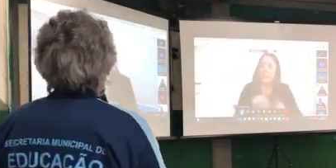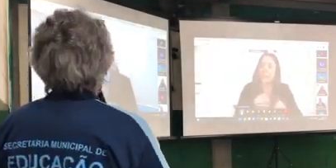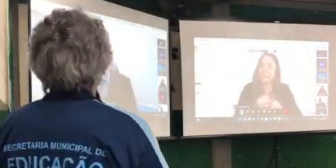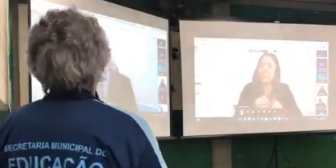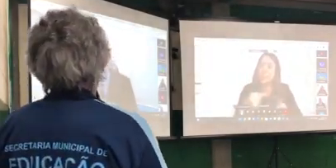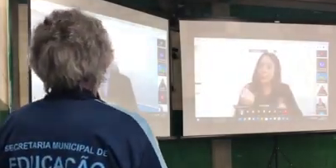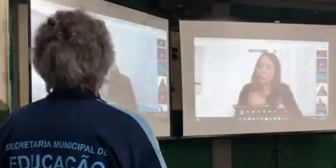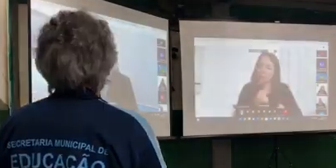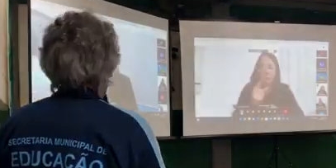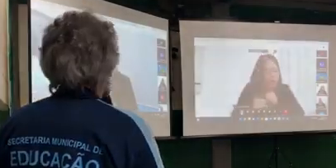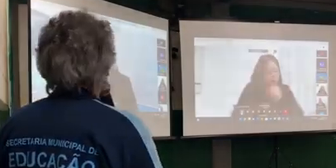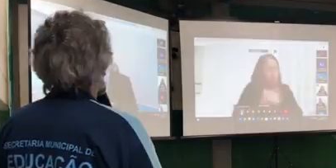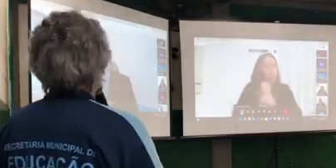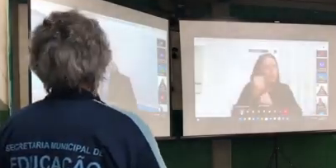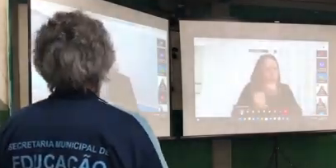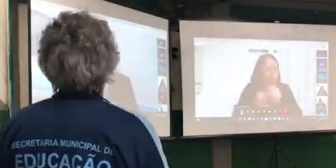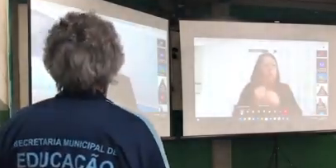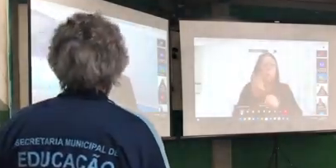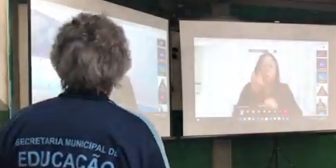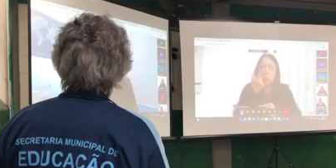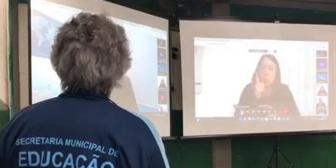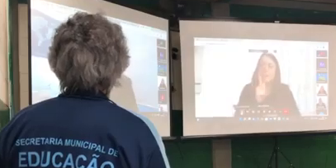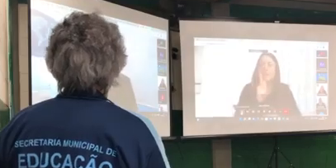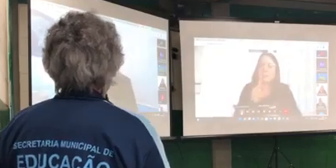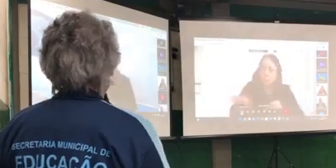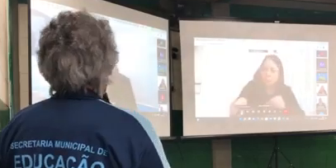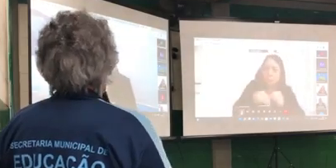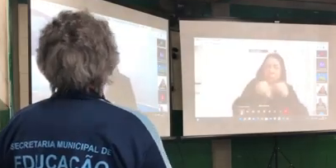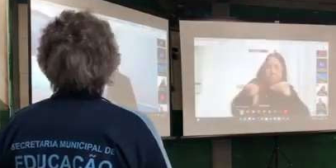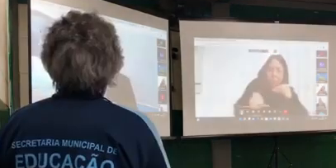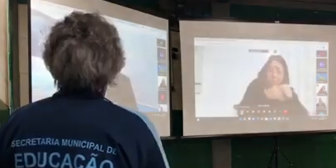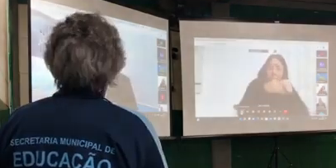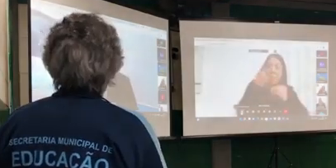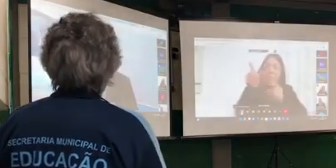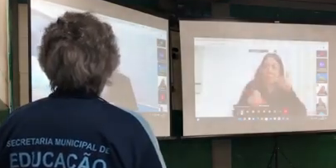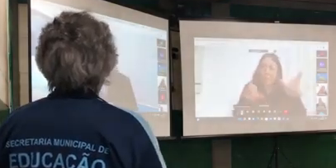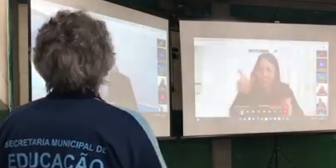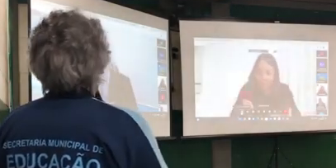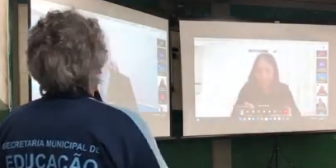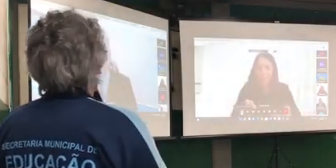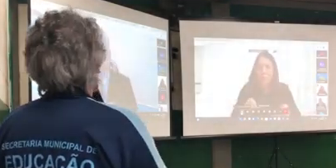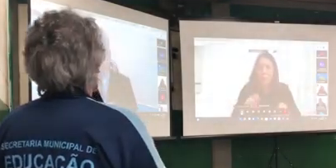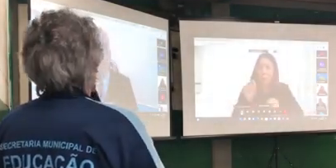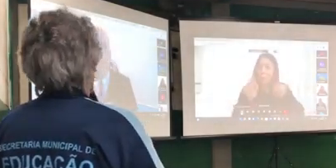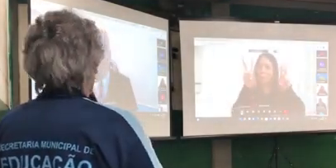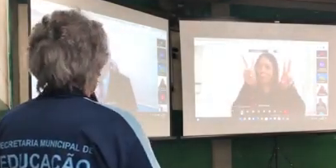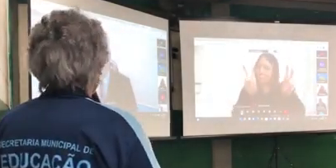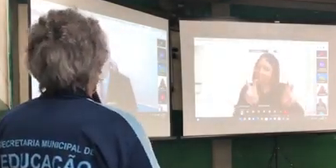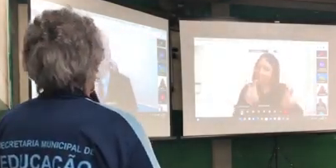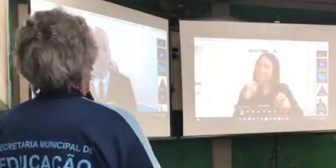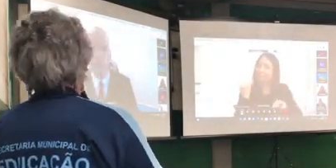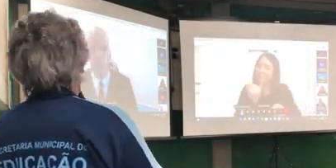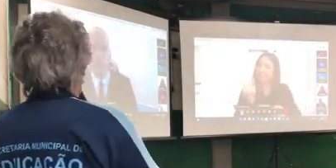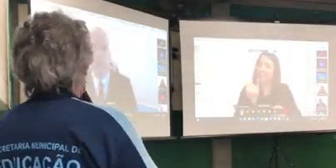ano a gente está conseguindo agregar mais pessoas nessa causa. E com todas as nossas